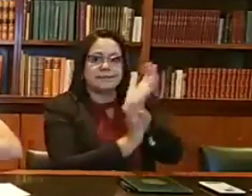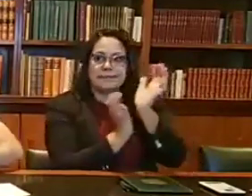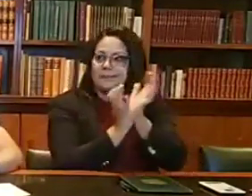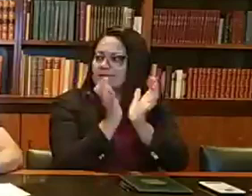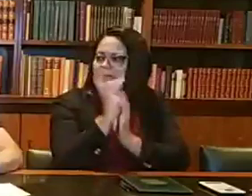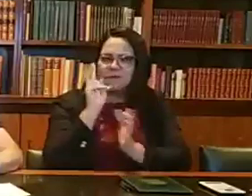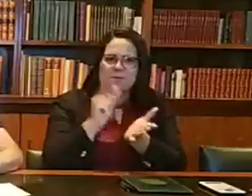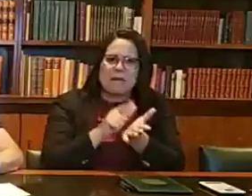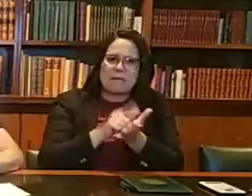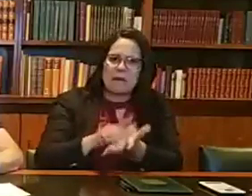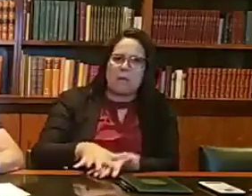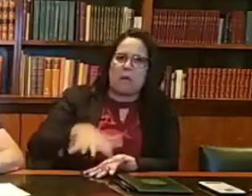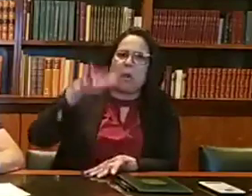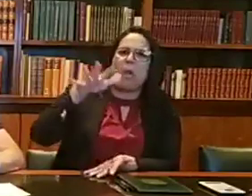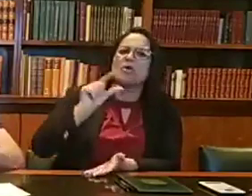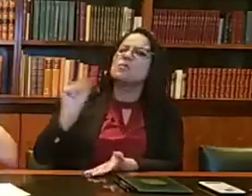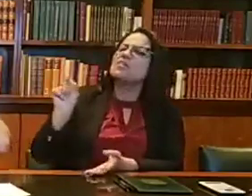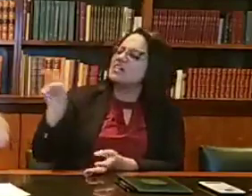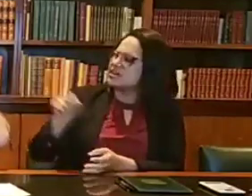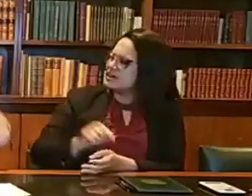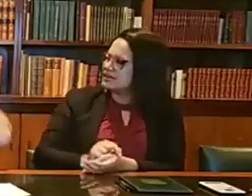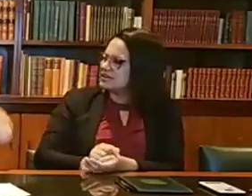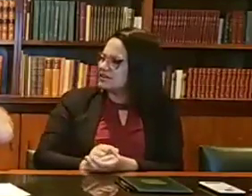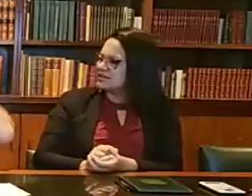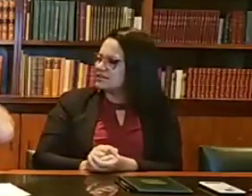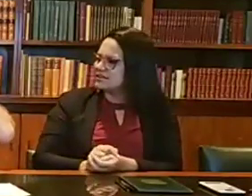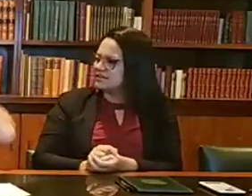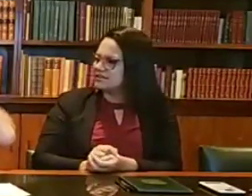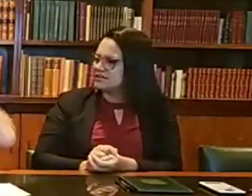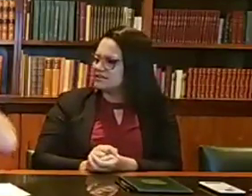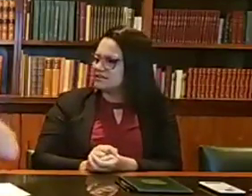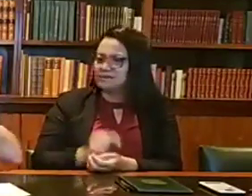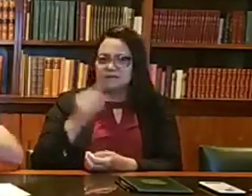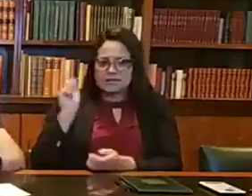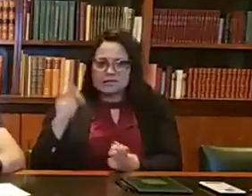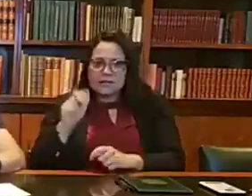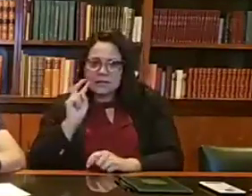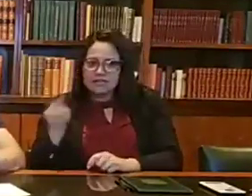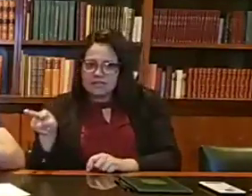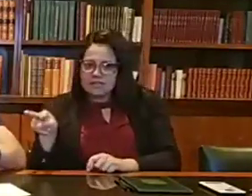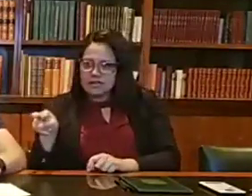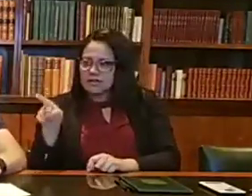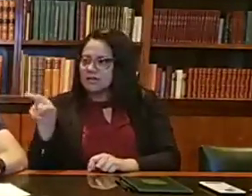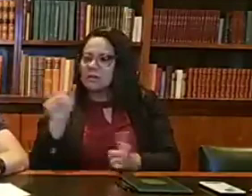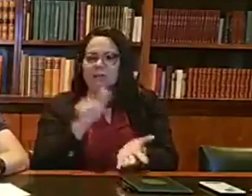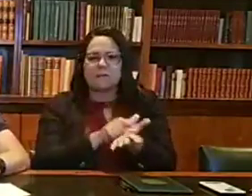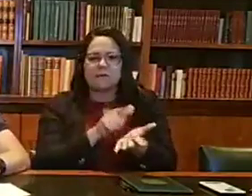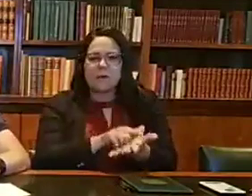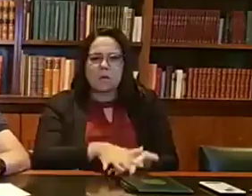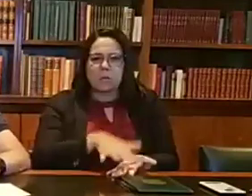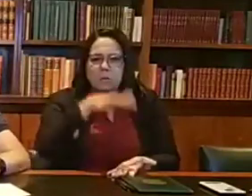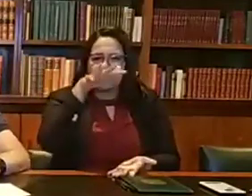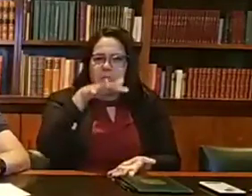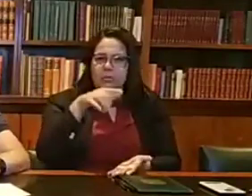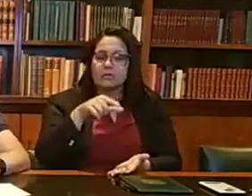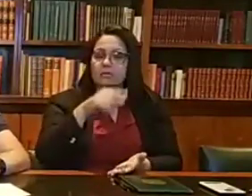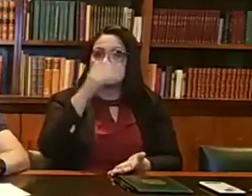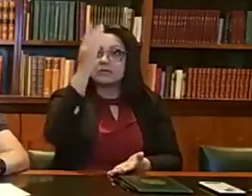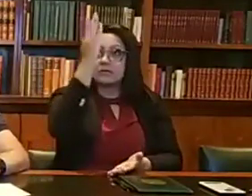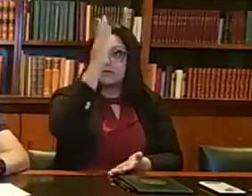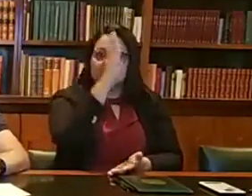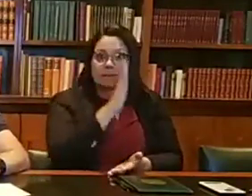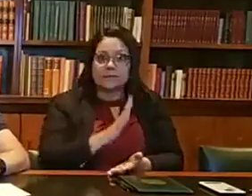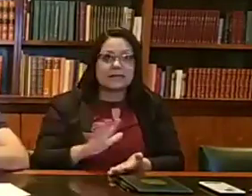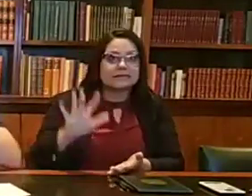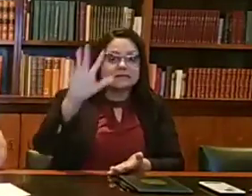papel. O que que é isso aí? Isso aqui, capitão, é uma. Pessoal, não sei se está enxergando aqui. Isso aqui. O Brasil,